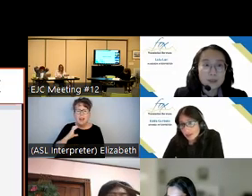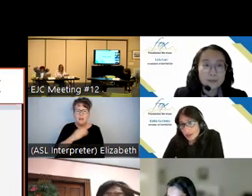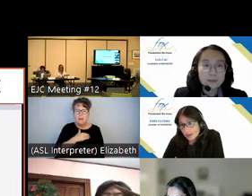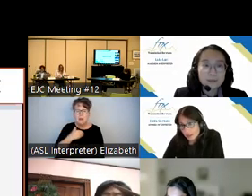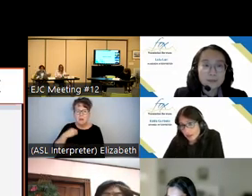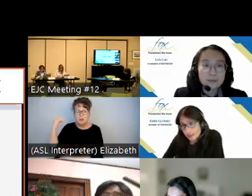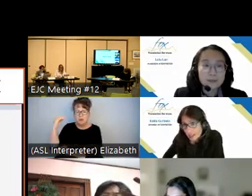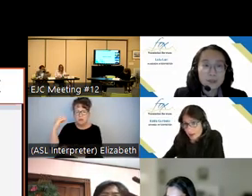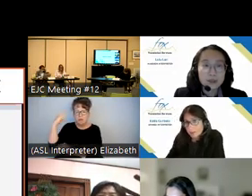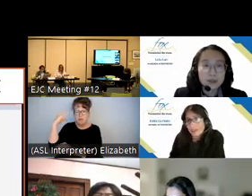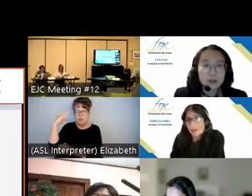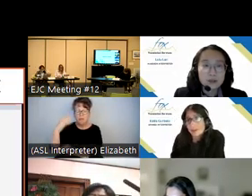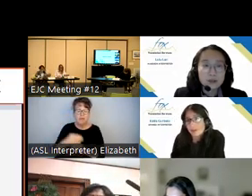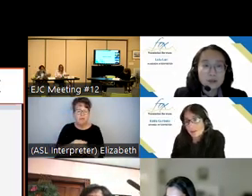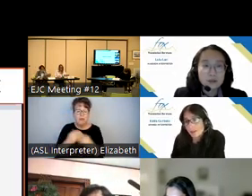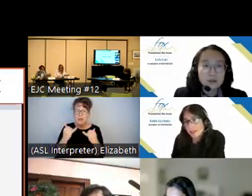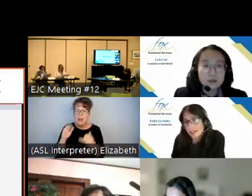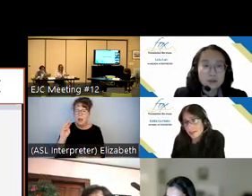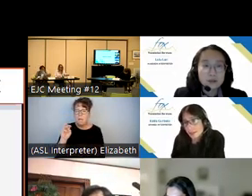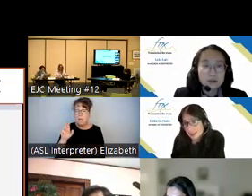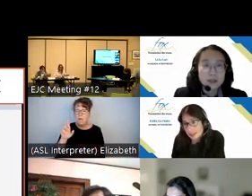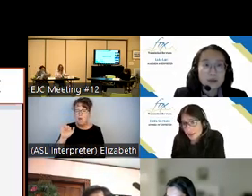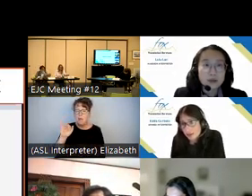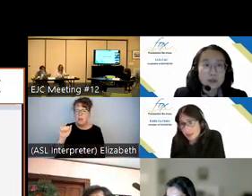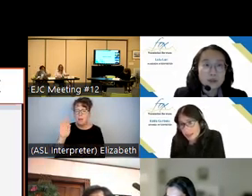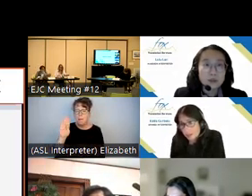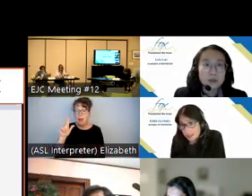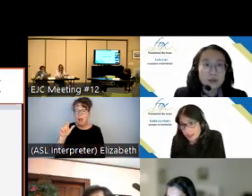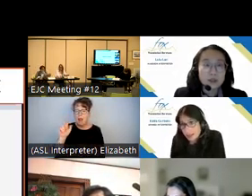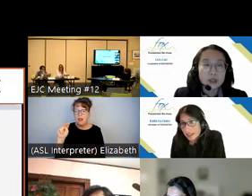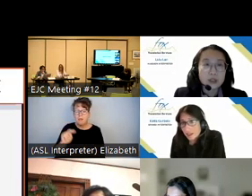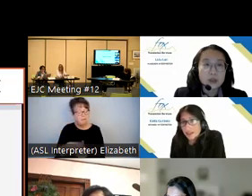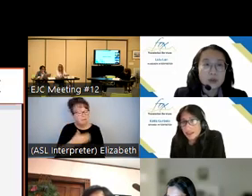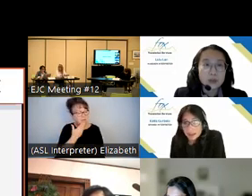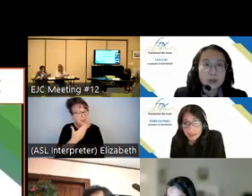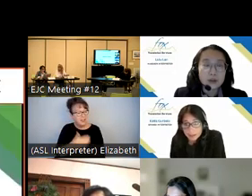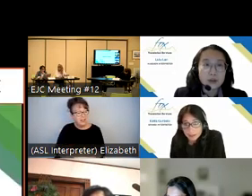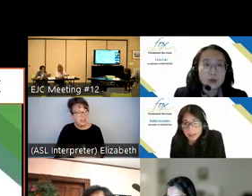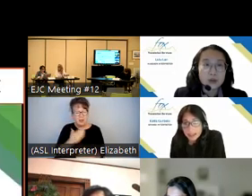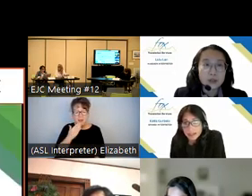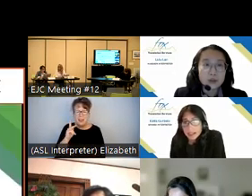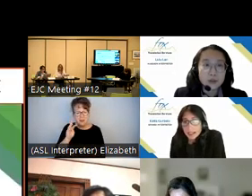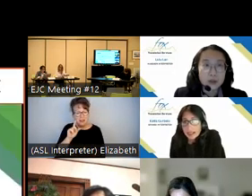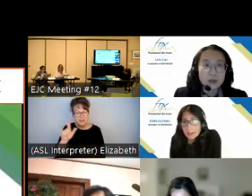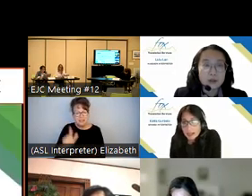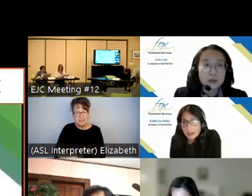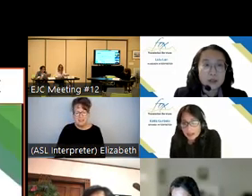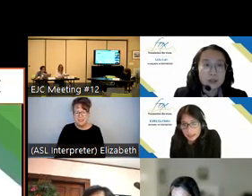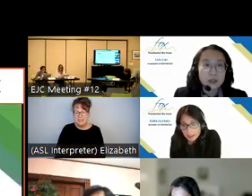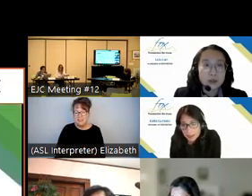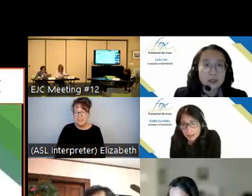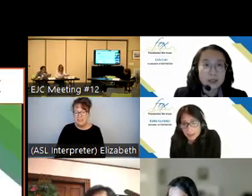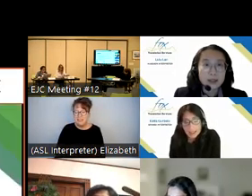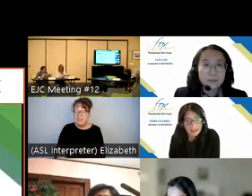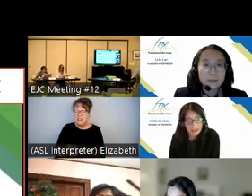los miembros del consejo que por favor eh mantengan sus cámaras puestas los intérpretes vamos a estar apagando